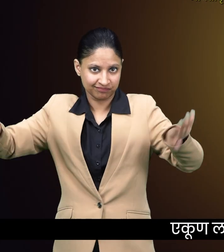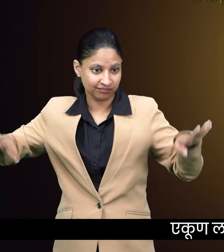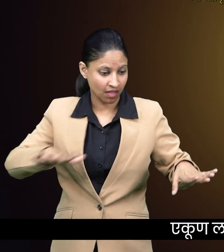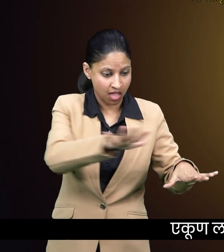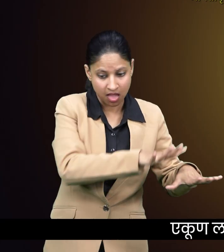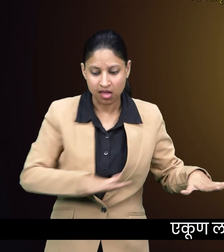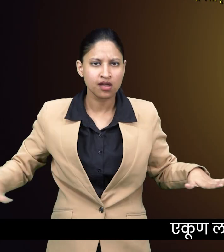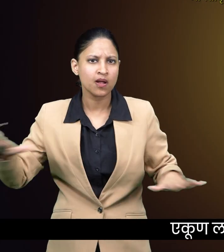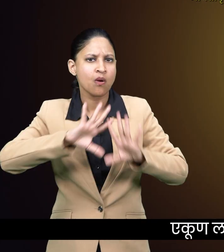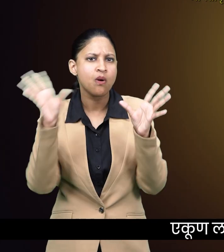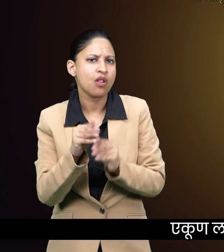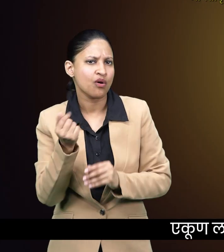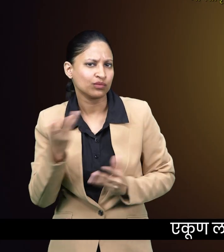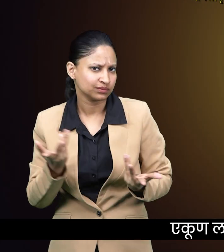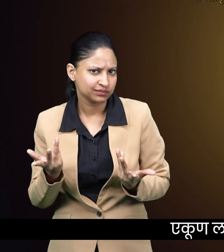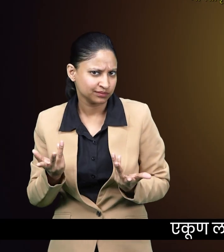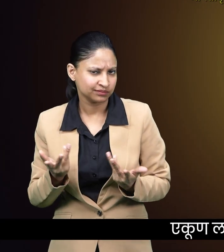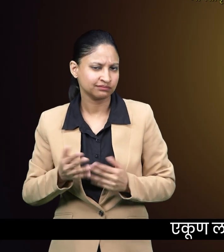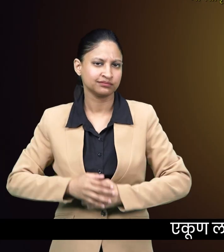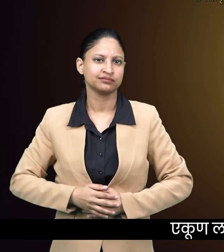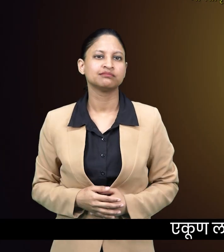एकूण लागणाऱ्या कपड्याचे क्षेत्रफळ शोधा.